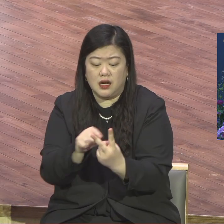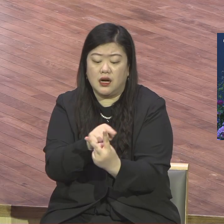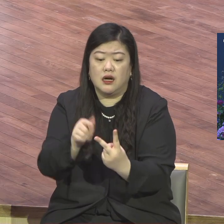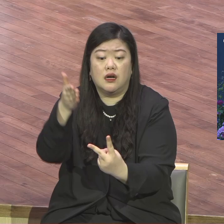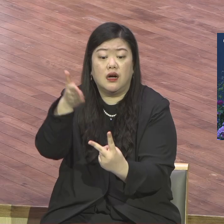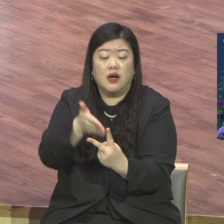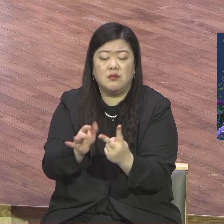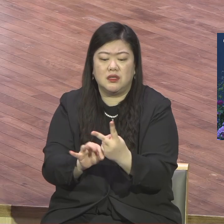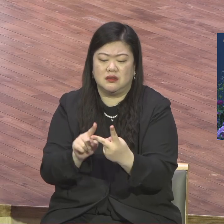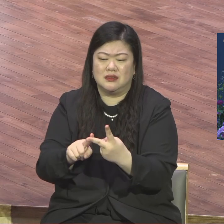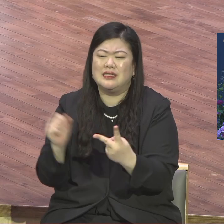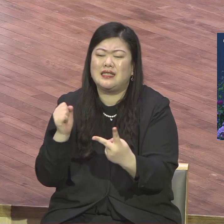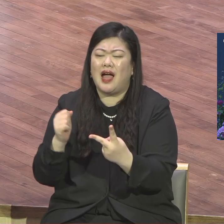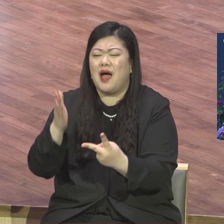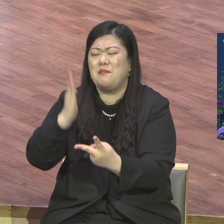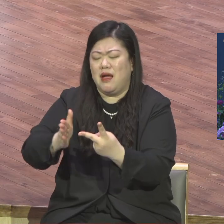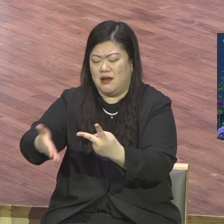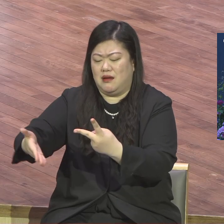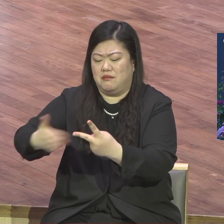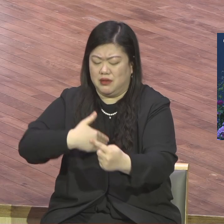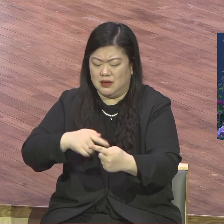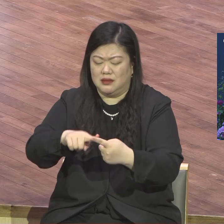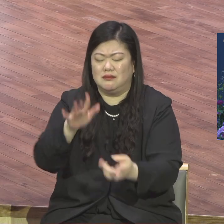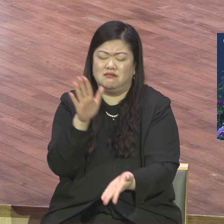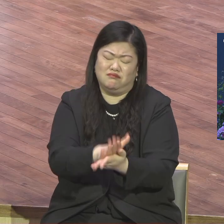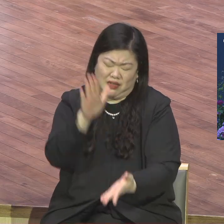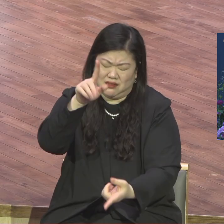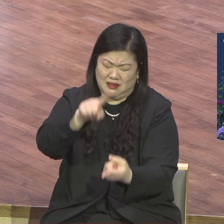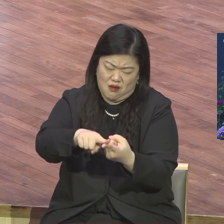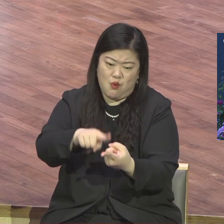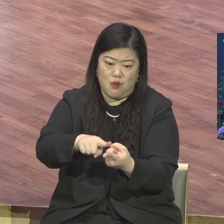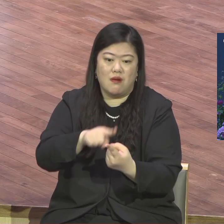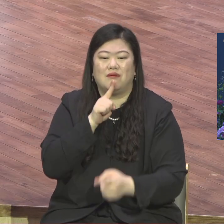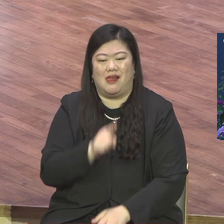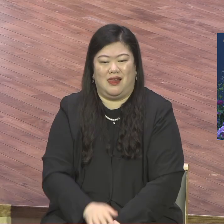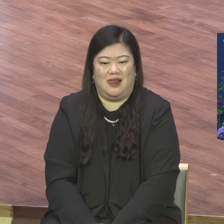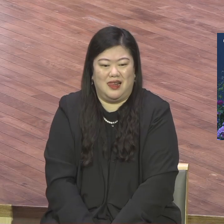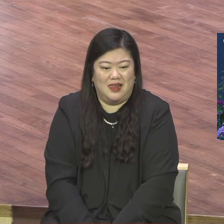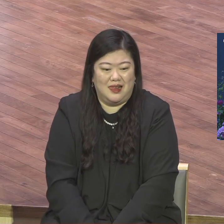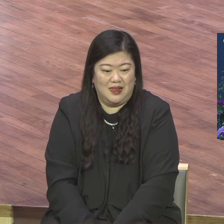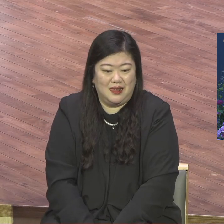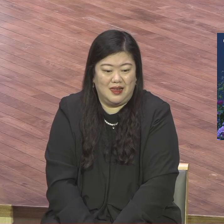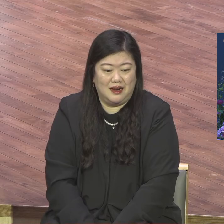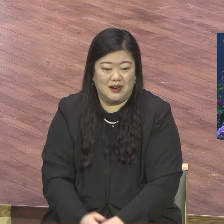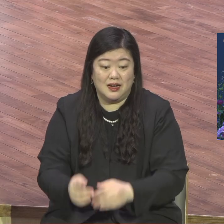뜨거워져라 그 말이에요. 뜨거워져라. 뜨겁든지